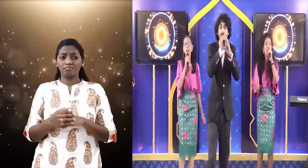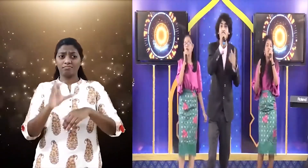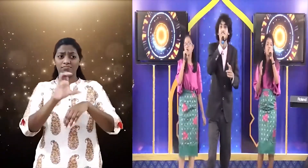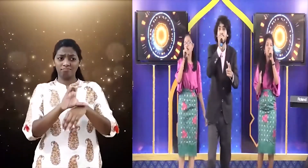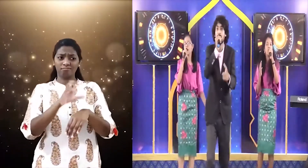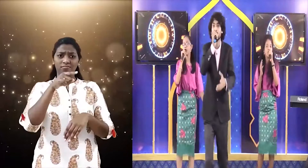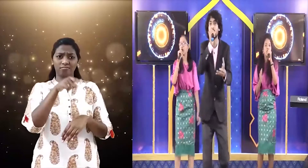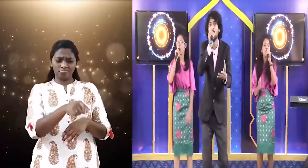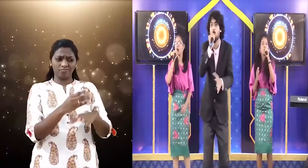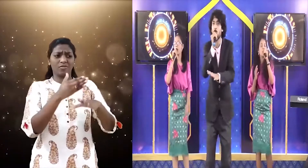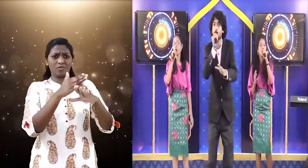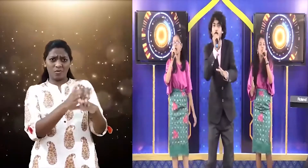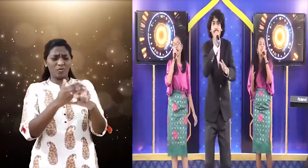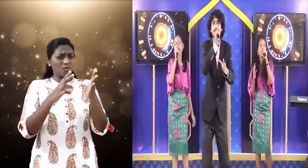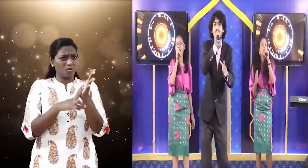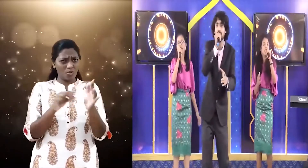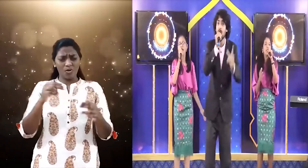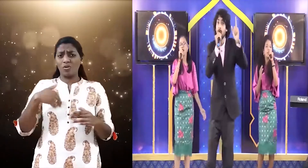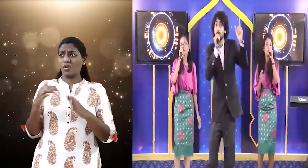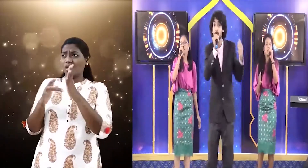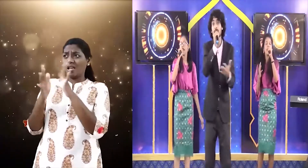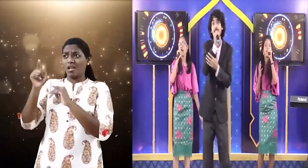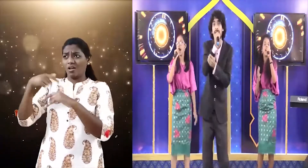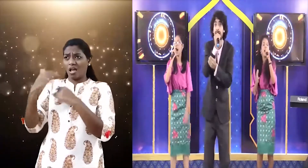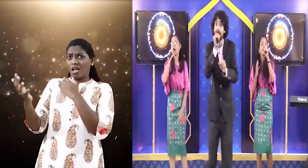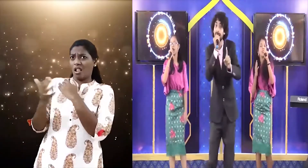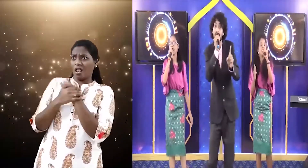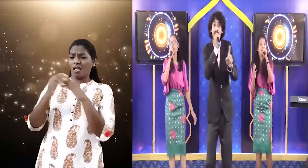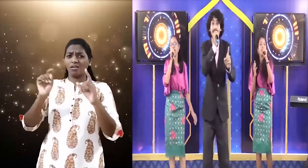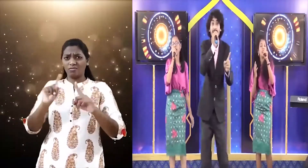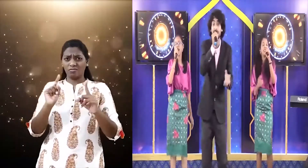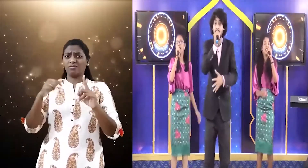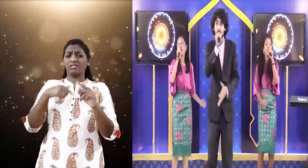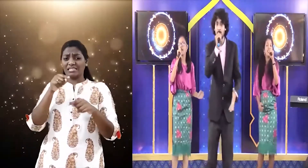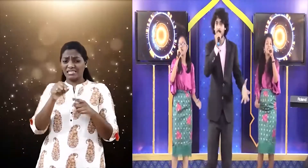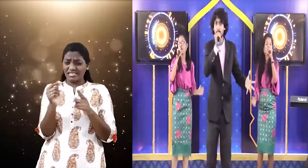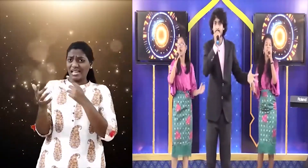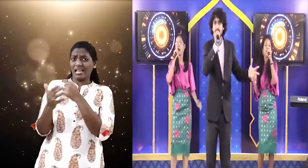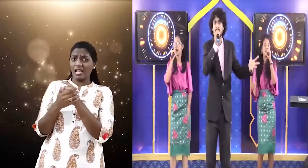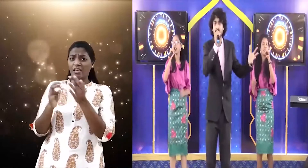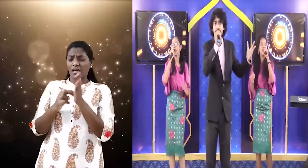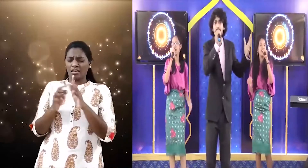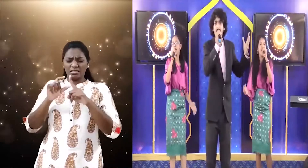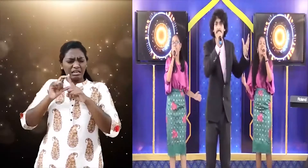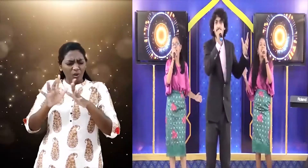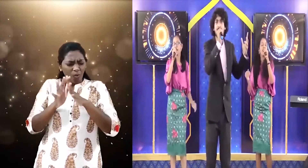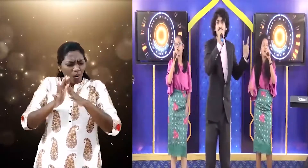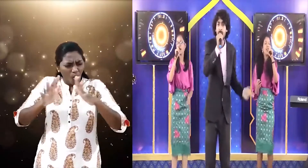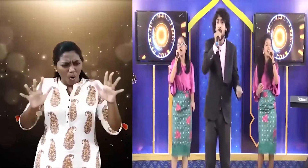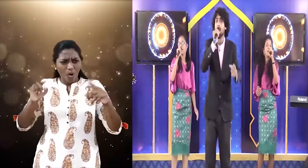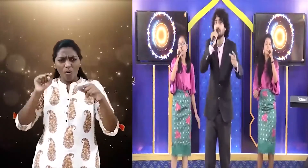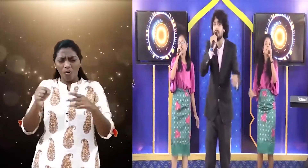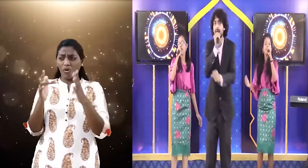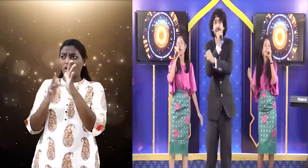नहीं, चर्च को रोकना नहीं, प्रभु के हाथ लगना नहीं, ये सबसे खतरनाक